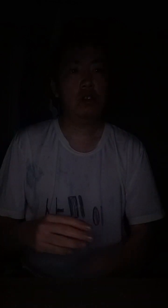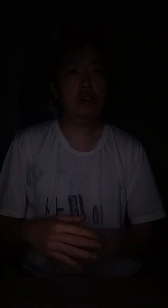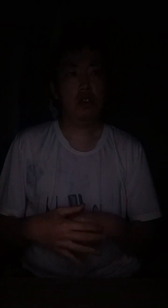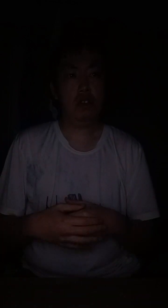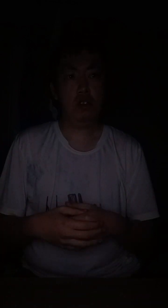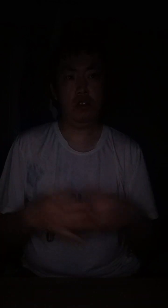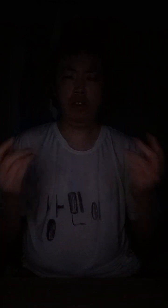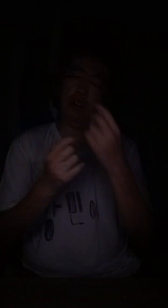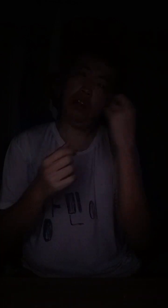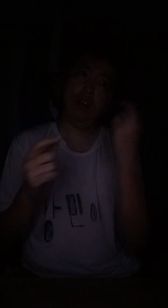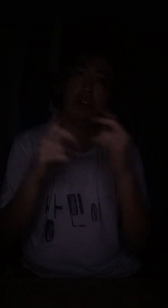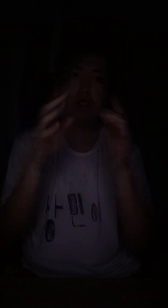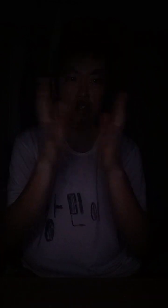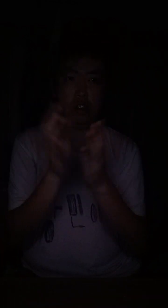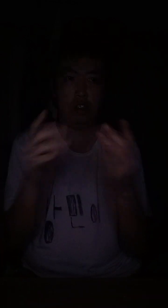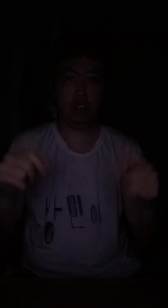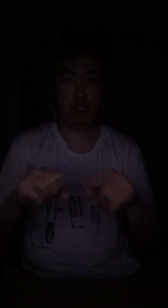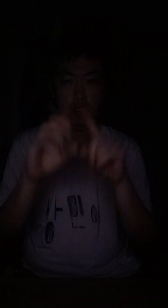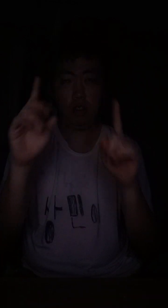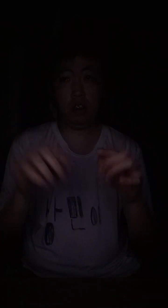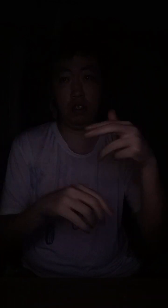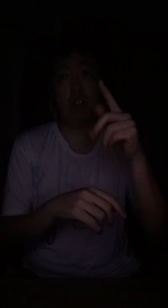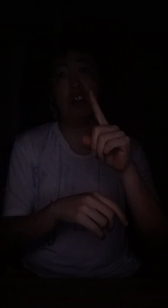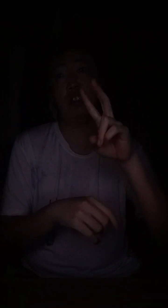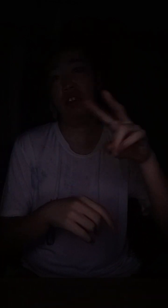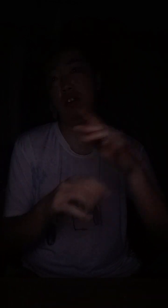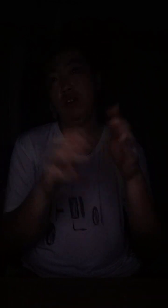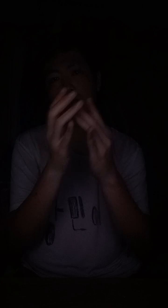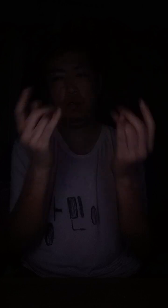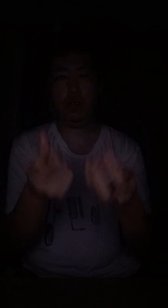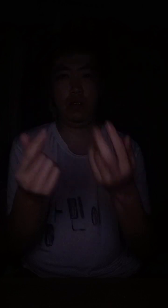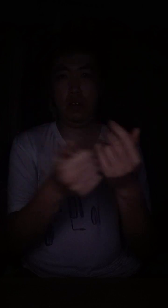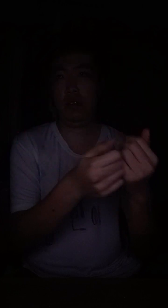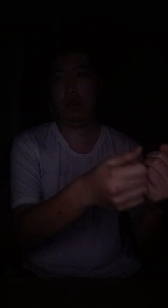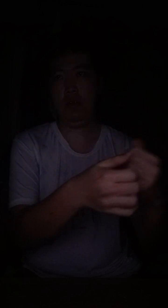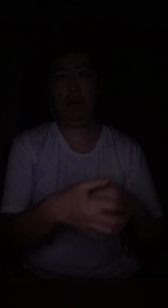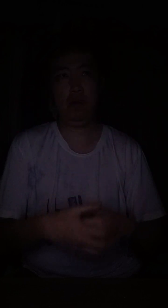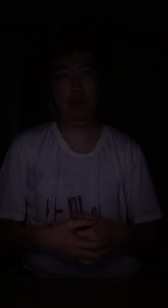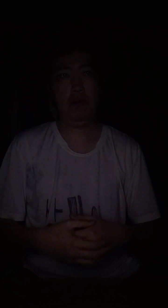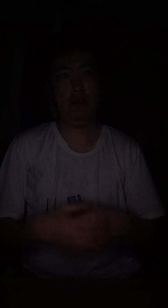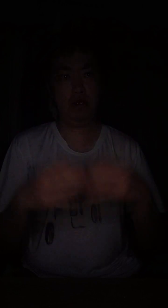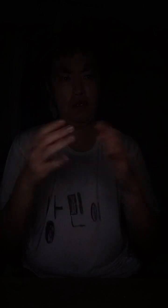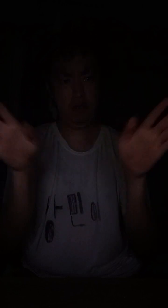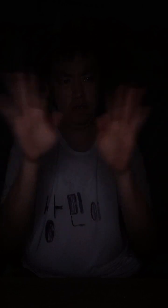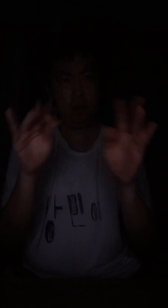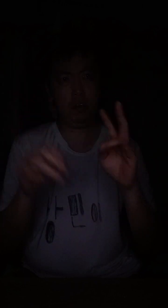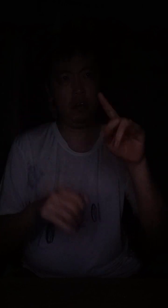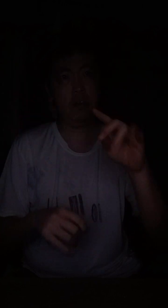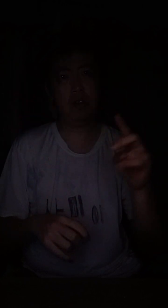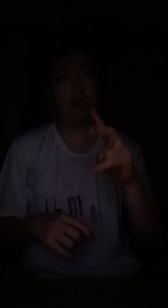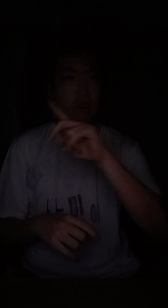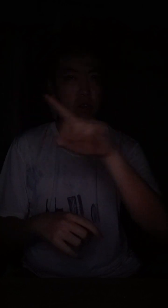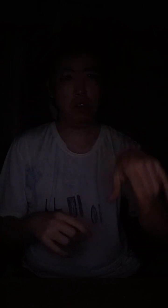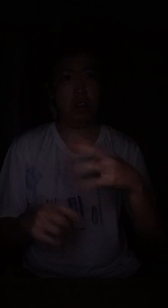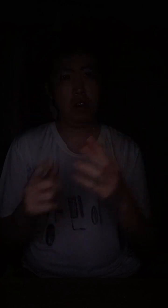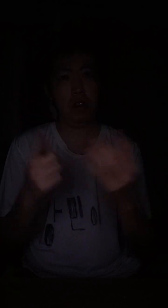어제 새벽 2시 20분쯤 경찰에 112 신고 한 통이 접수됩니다. 한 남성이 여자 화장실에서